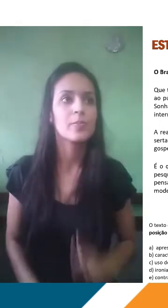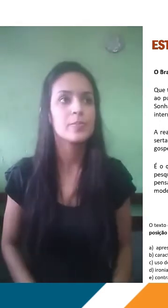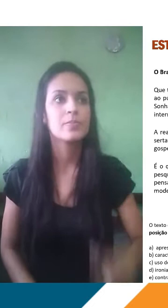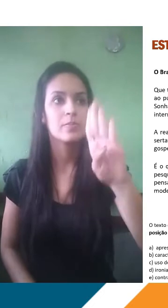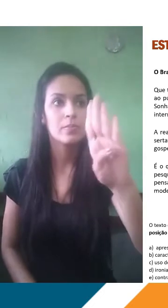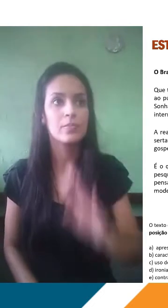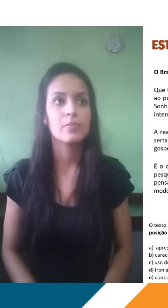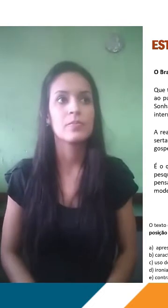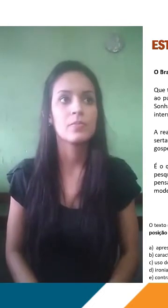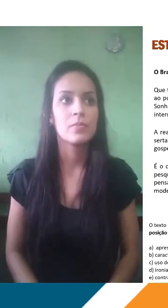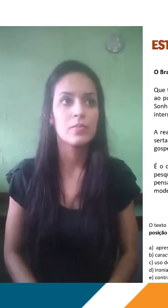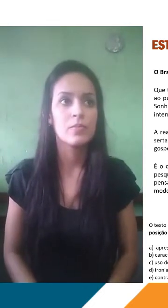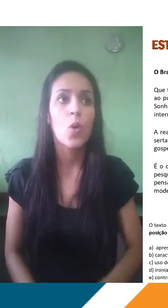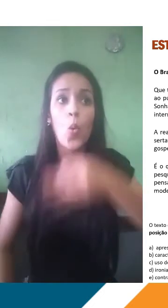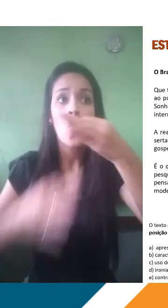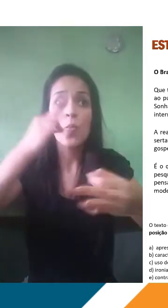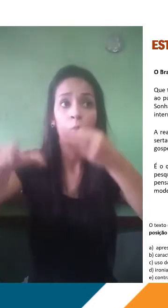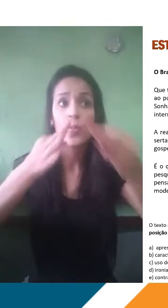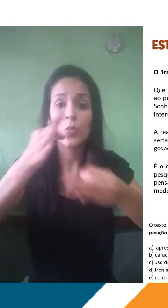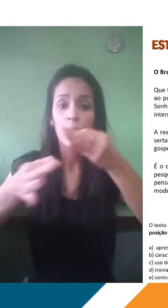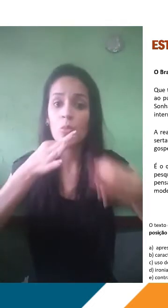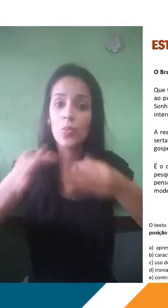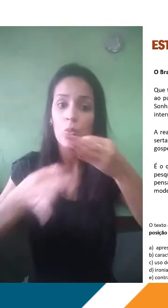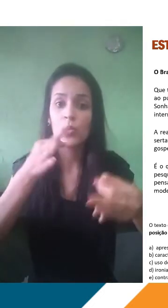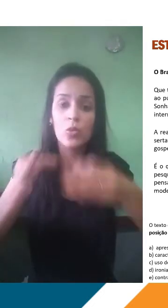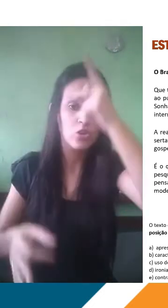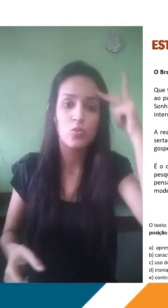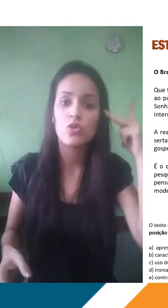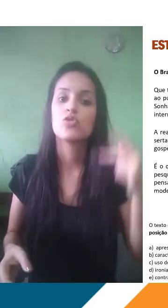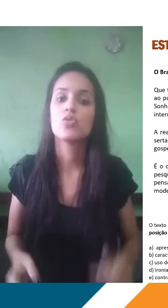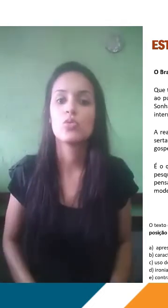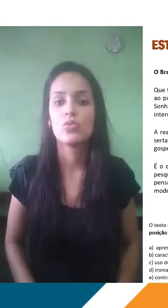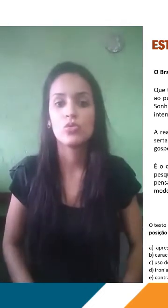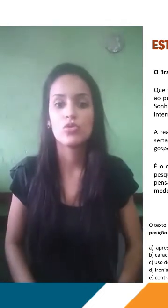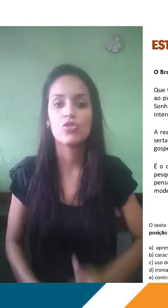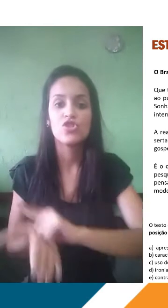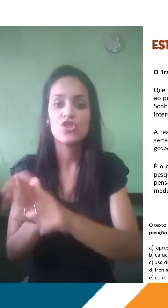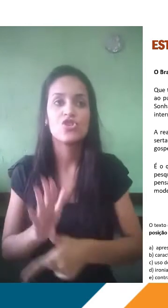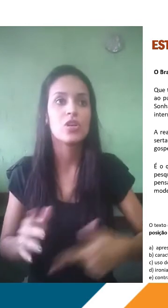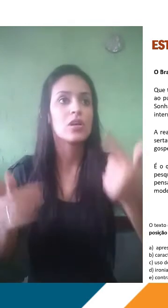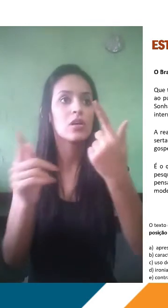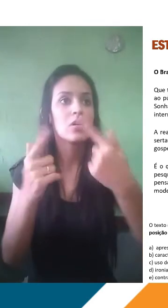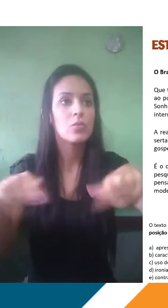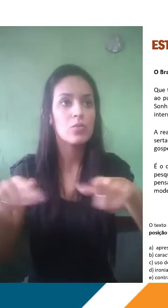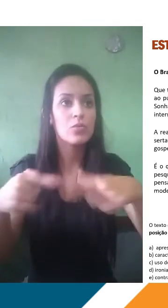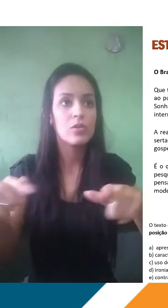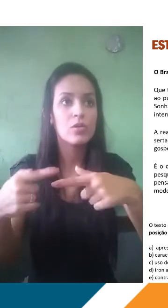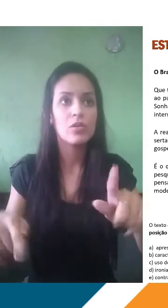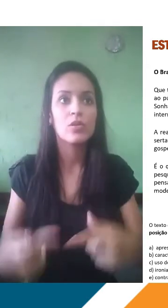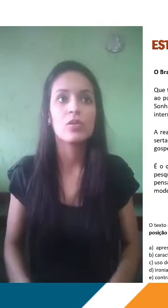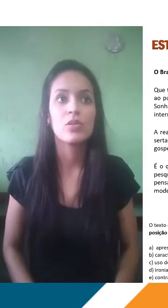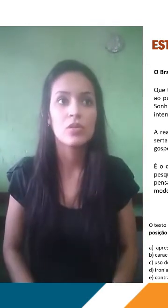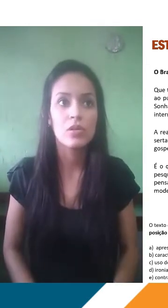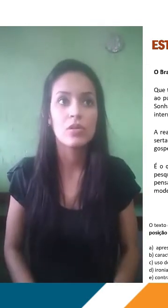Caracterização das opiniões relativas a determinados gêneros considerados os mais representativos da brasilidade como meros